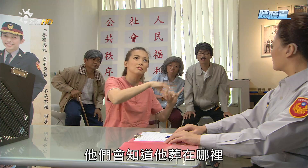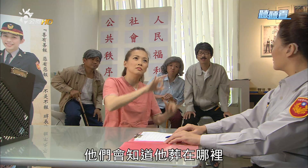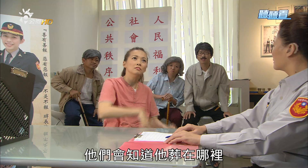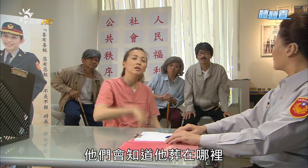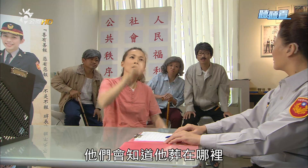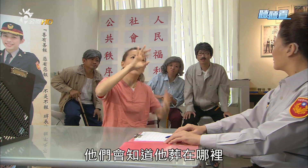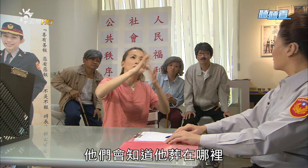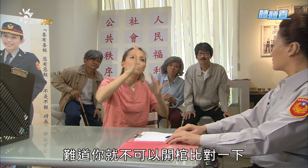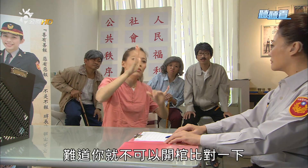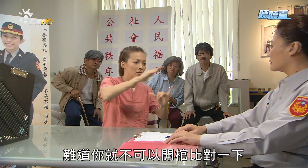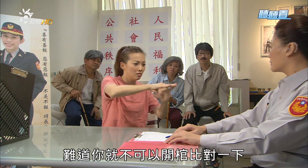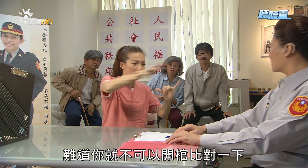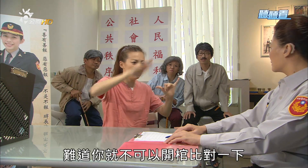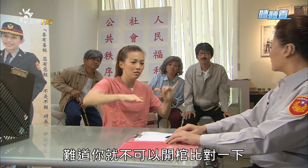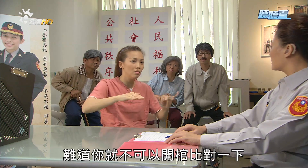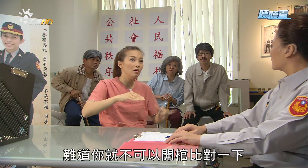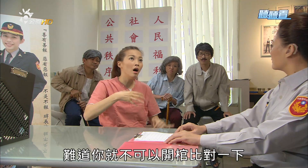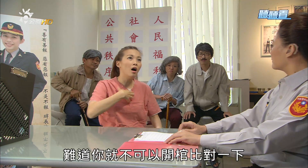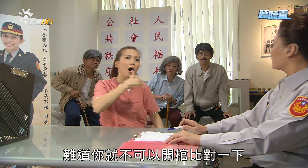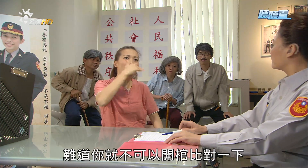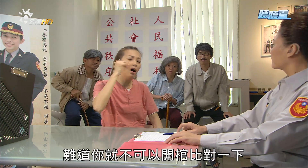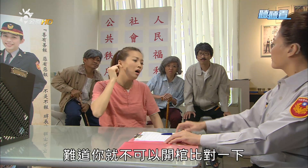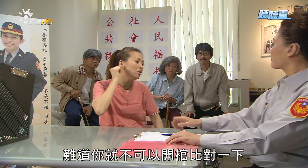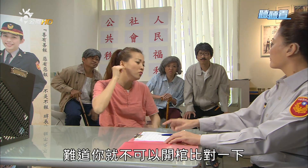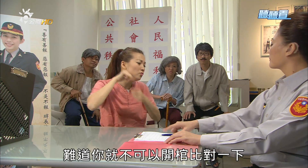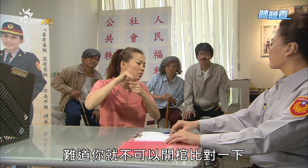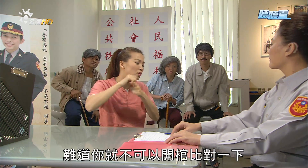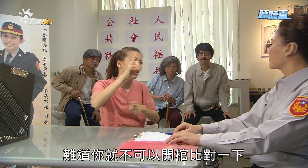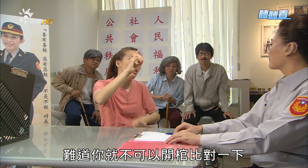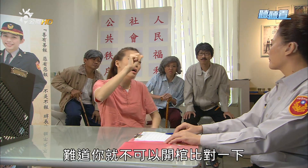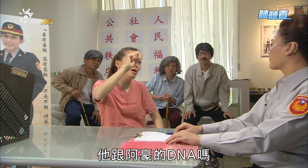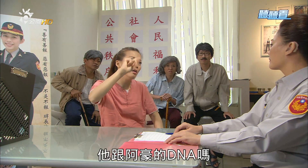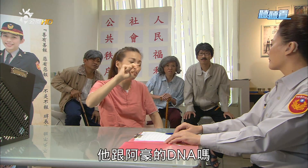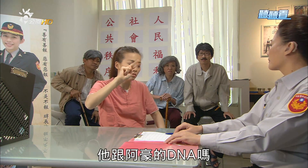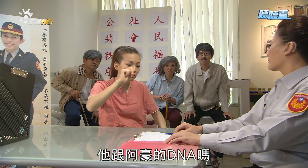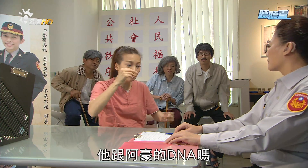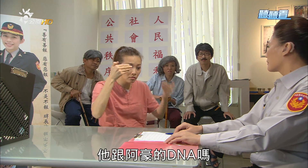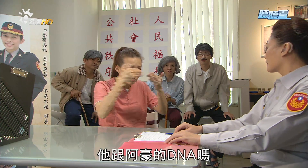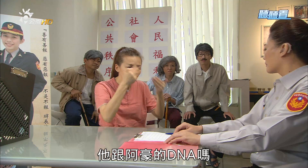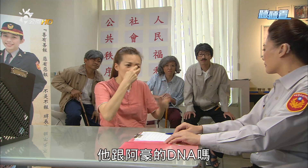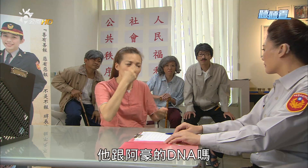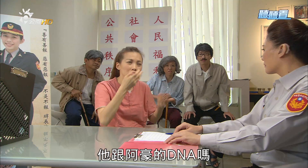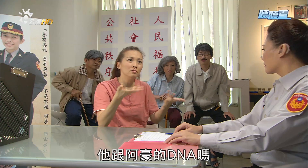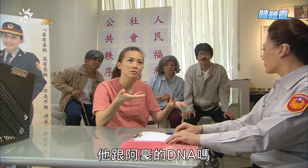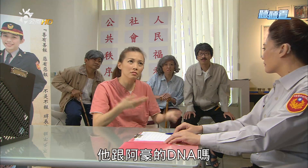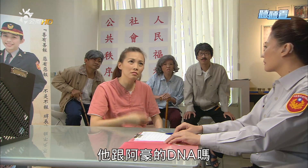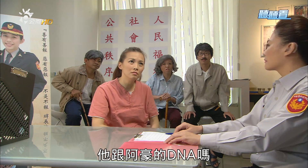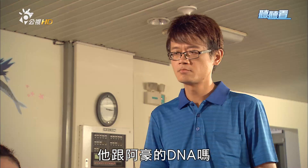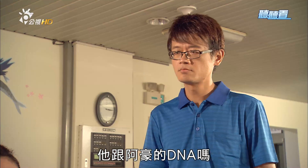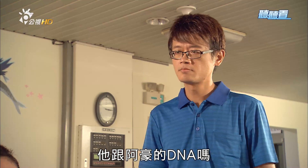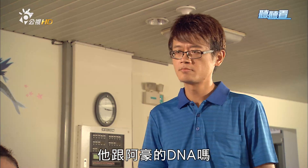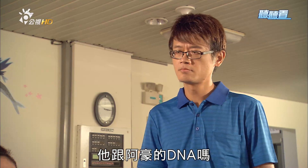里？难道你就不可以开棺比对一下他跟阿豪的 DNA 吗